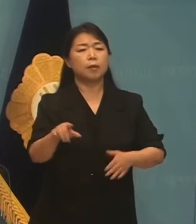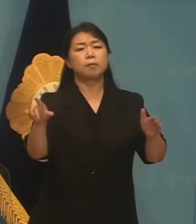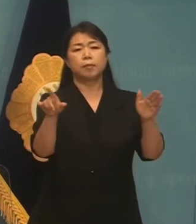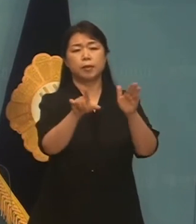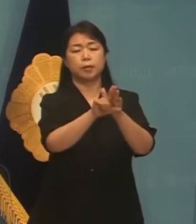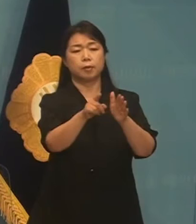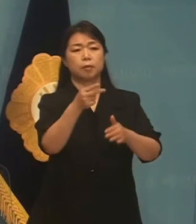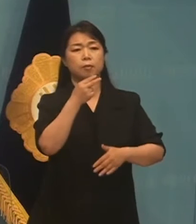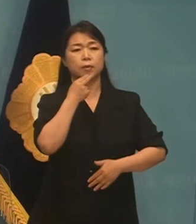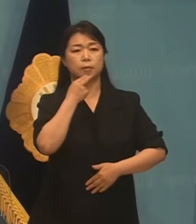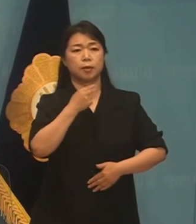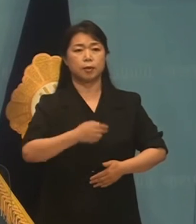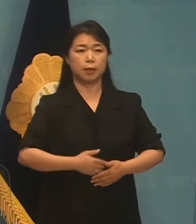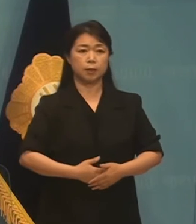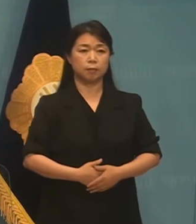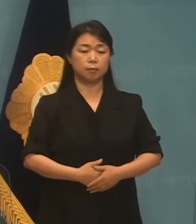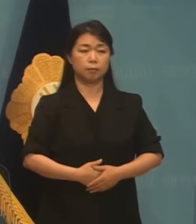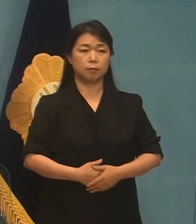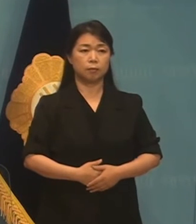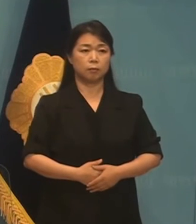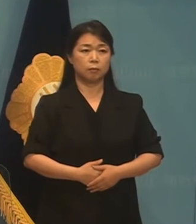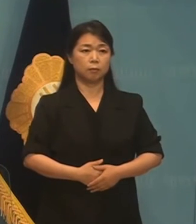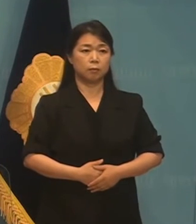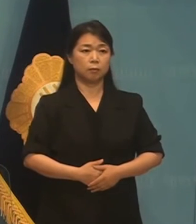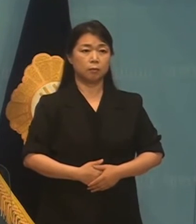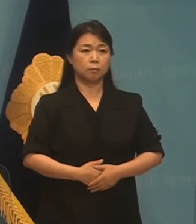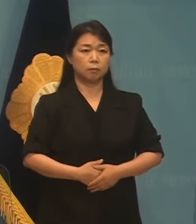신뢰할 수 없게 되었습니다.